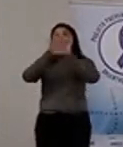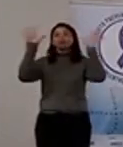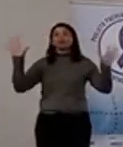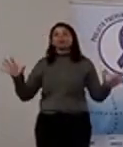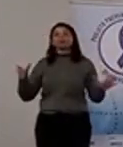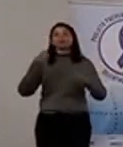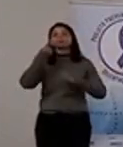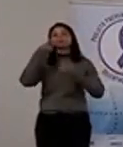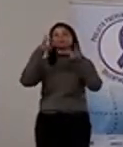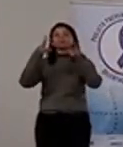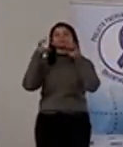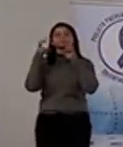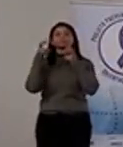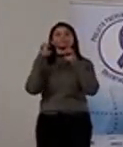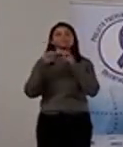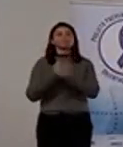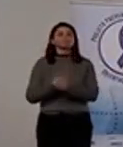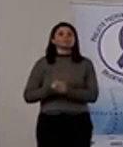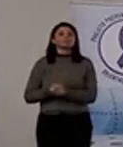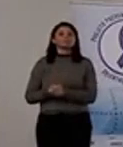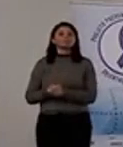essa daqui? Não sei.